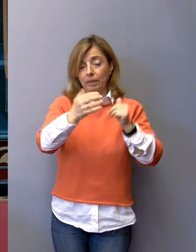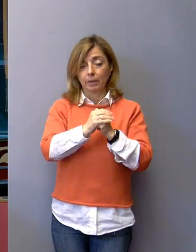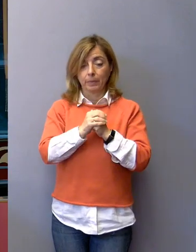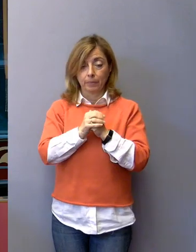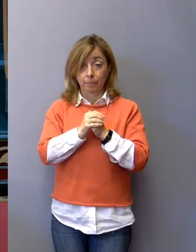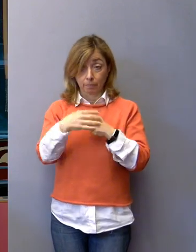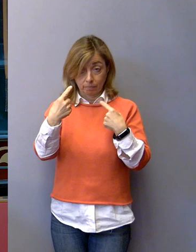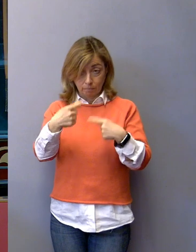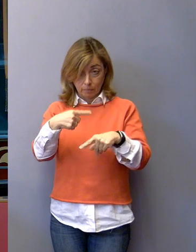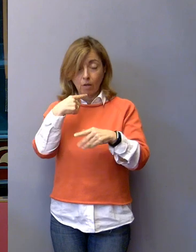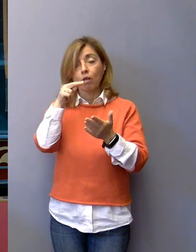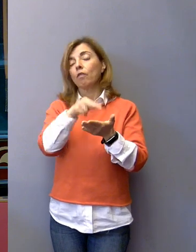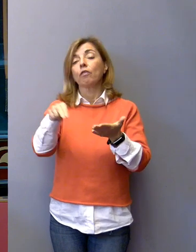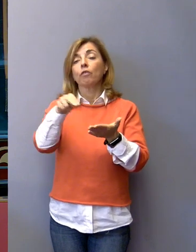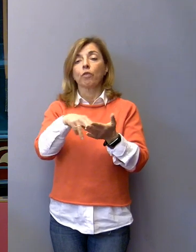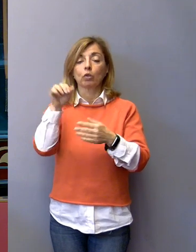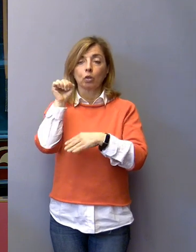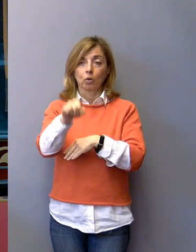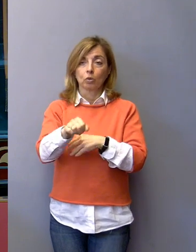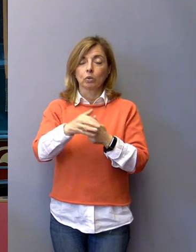e quindi voterò contro naturalmente